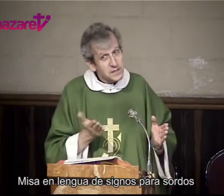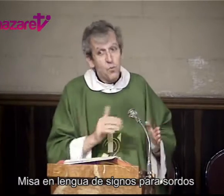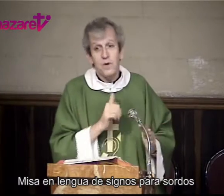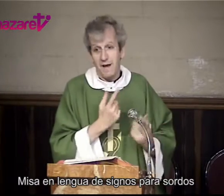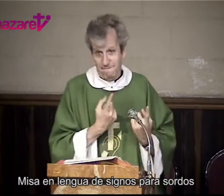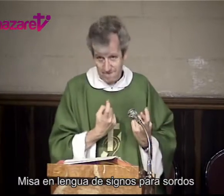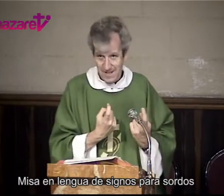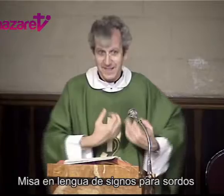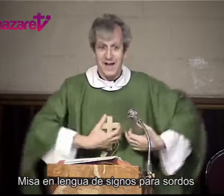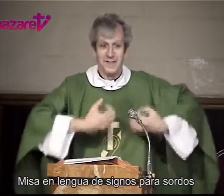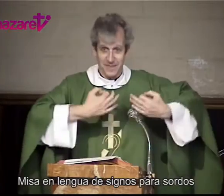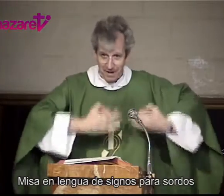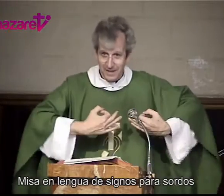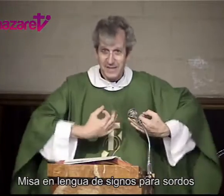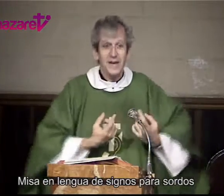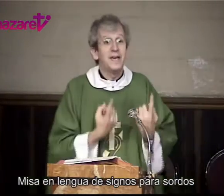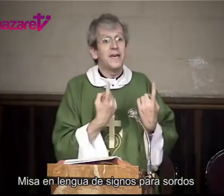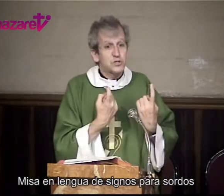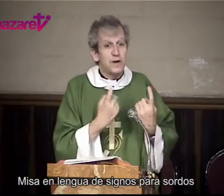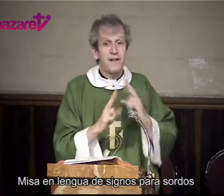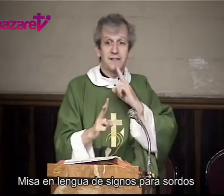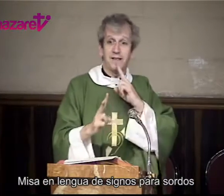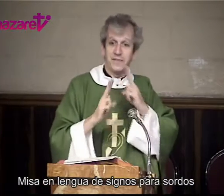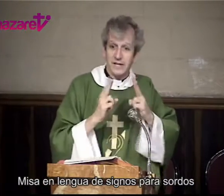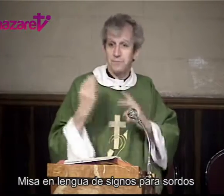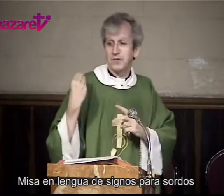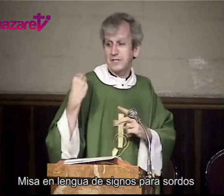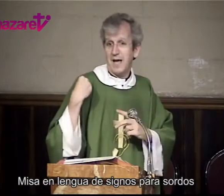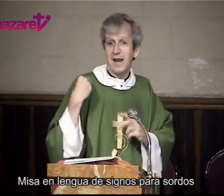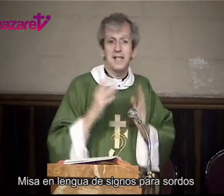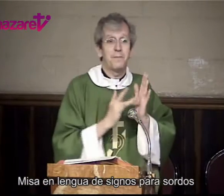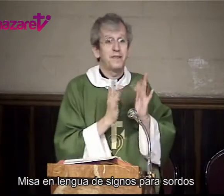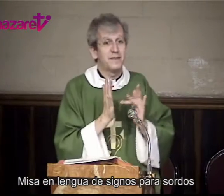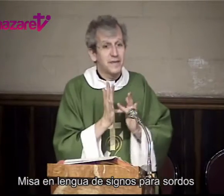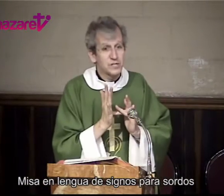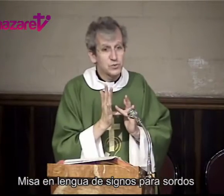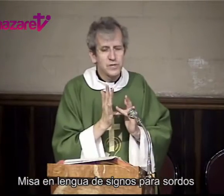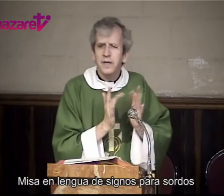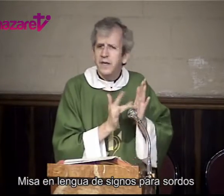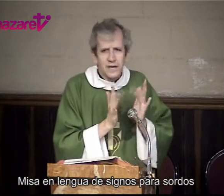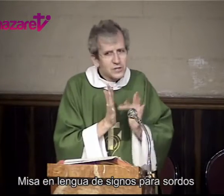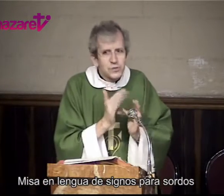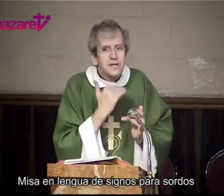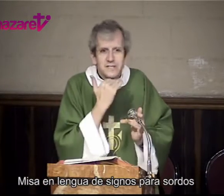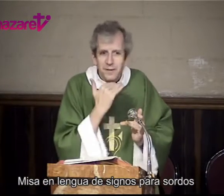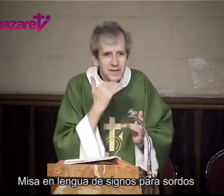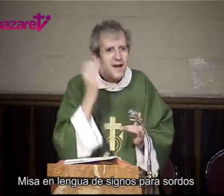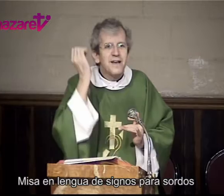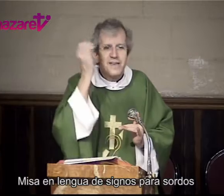una falta de valentía, es una falta de respuesta a la llamada de Jesús. Jesús sabía que